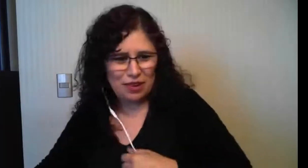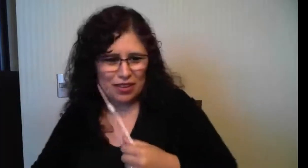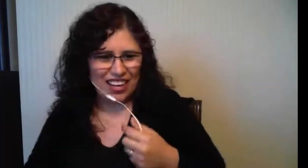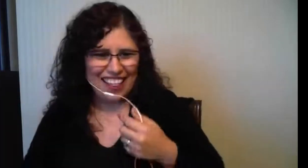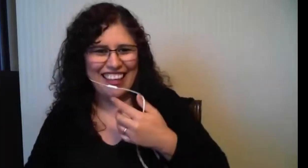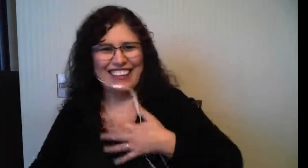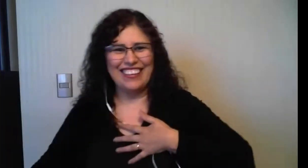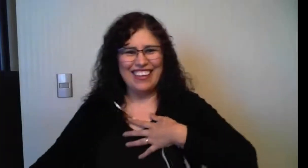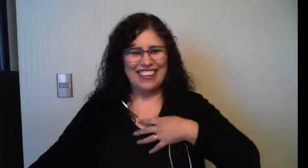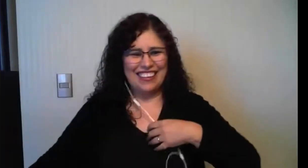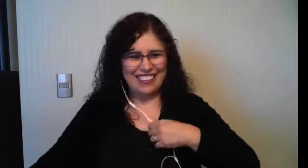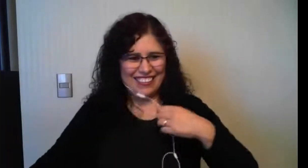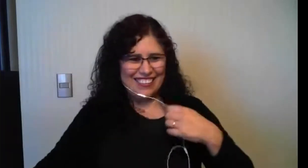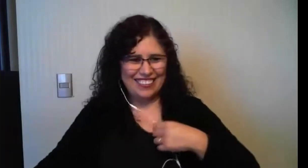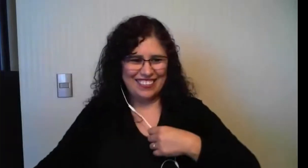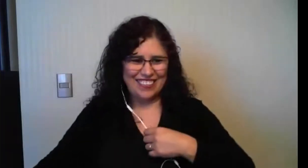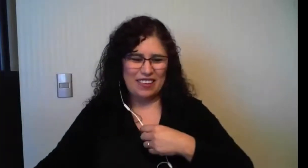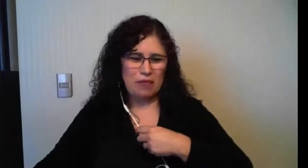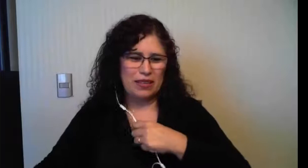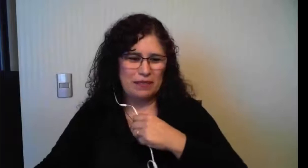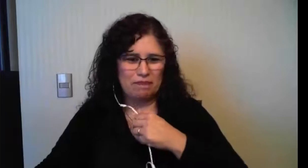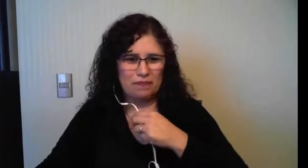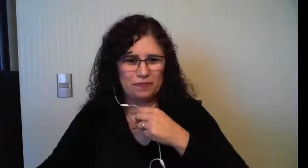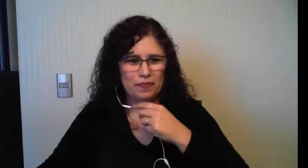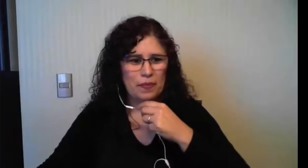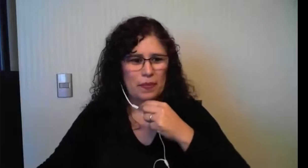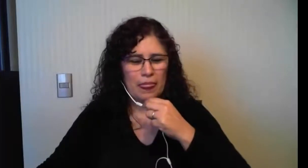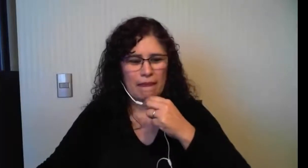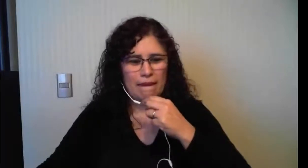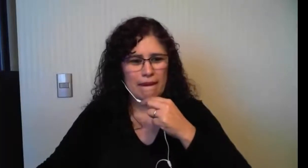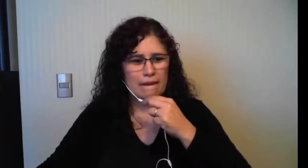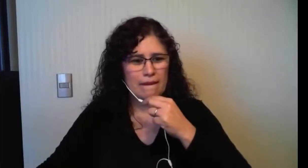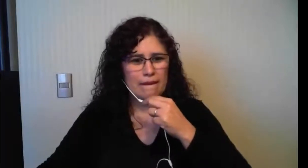Sí, profe, no hay nada. No se ve el PPT.